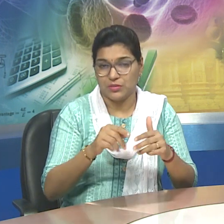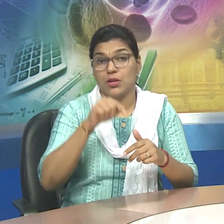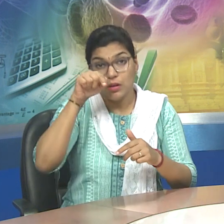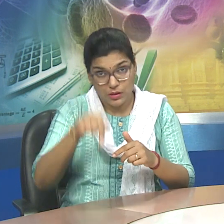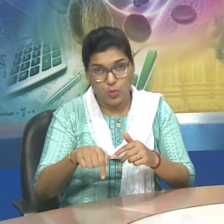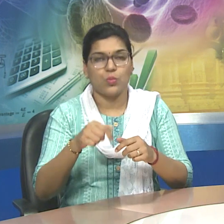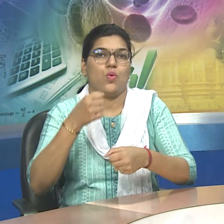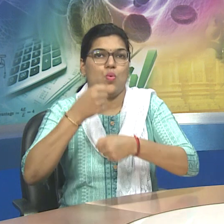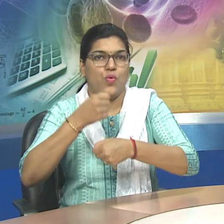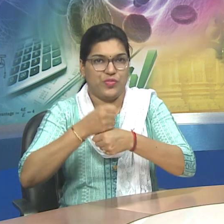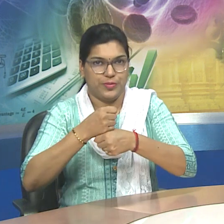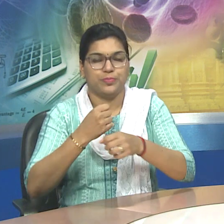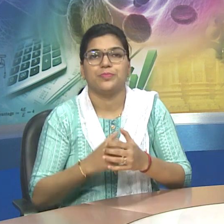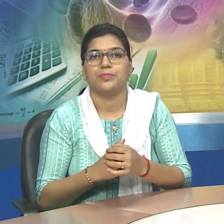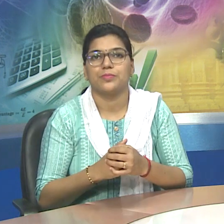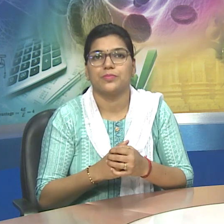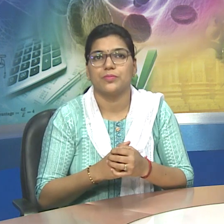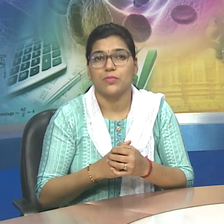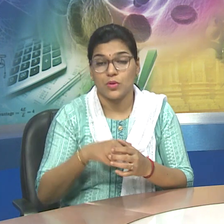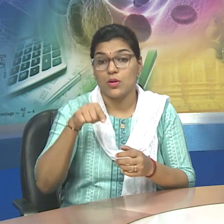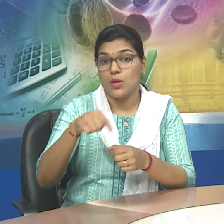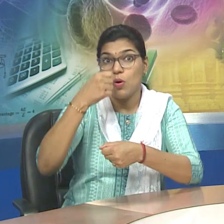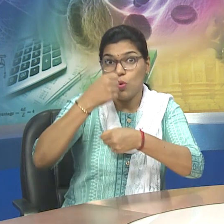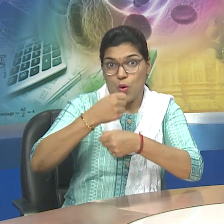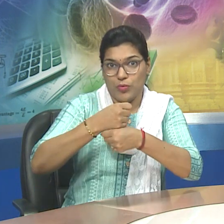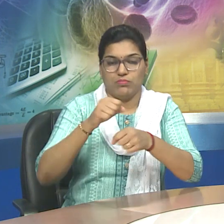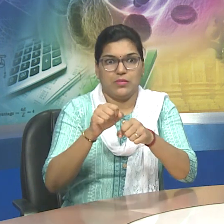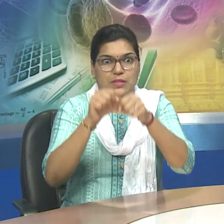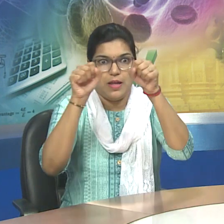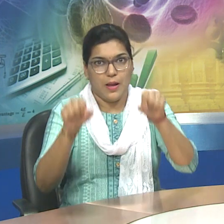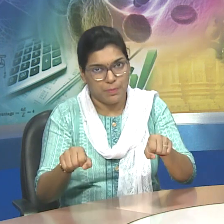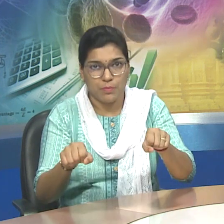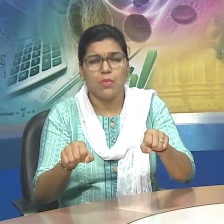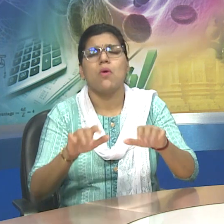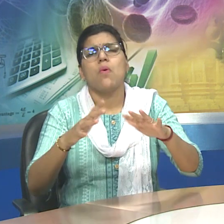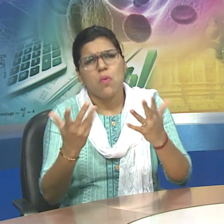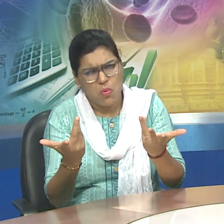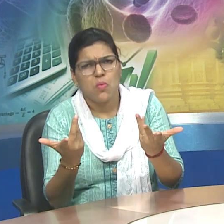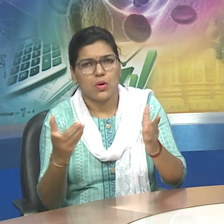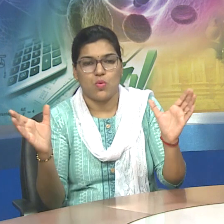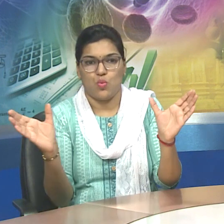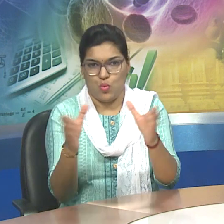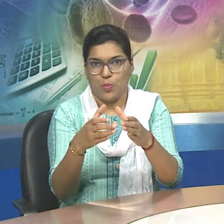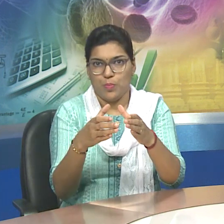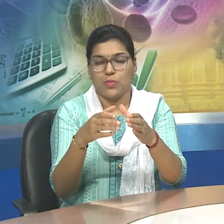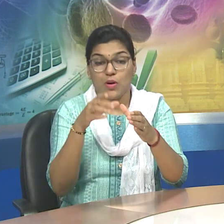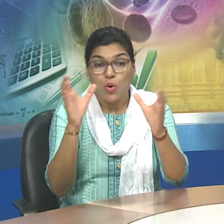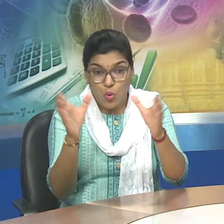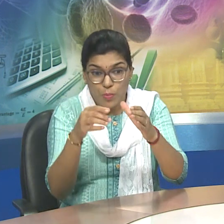अब हम राज्य को समझ चुके हैं, तो सरकार को समझने का प्रयास करते हैं। यह एक व्यवस्था, जिसे सिस्टम आप